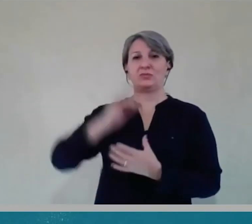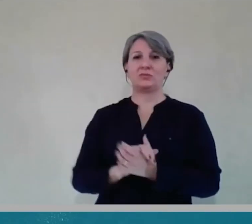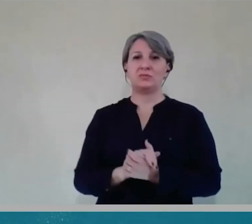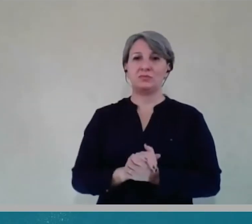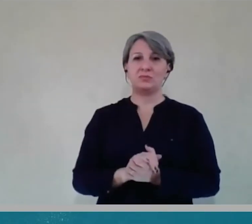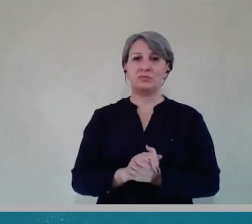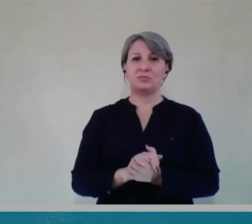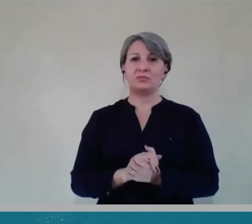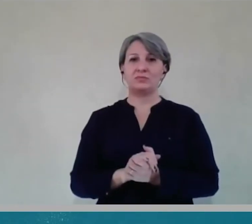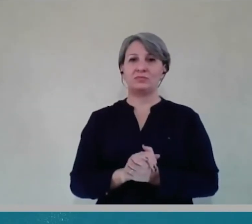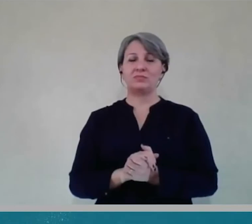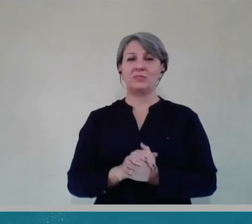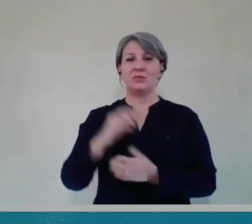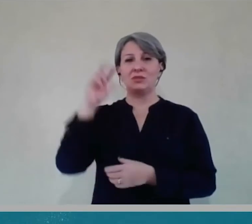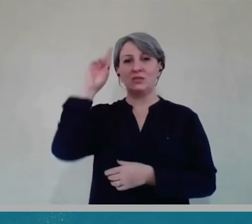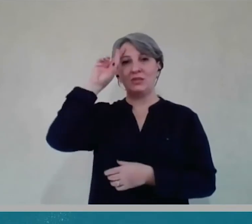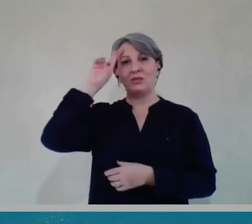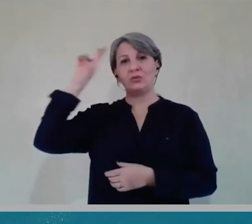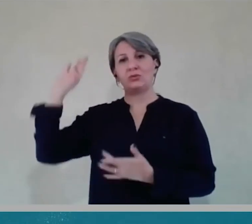Senhor Jesus.